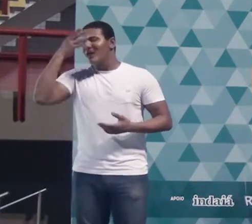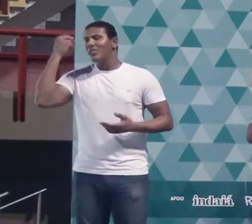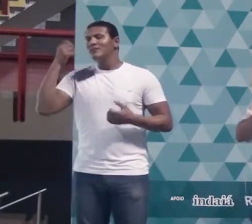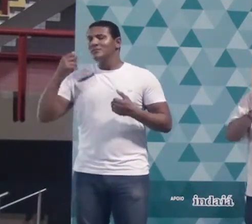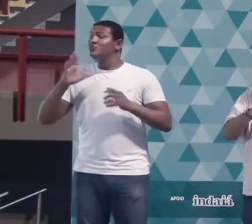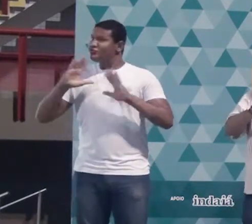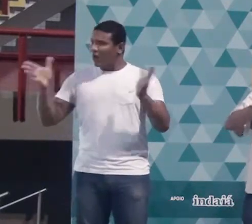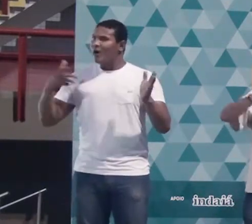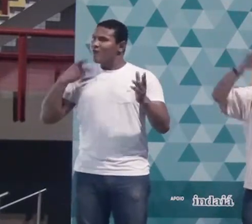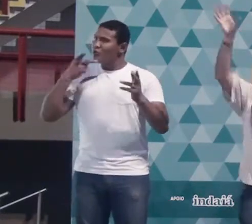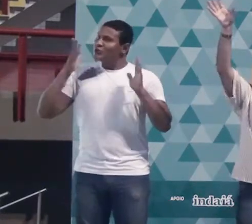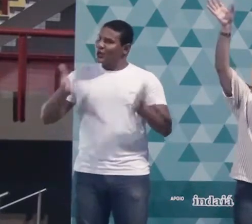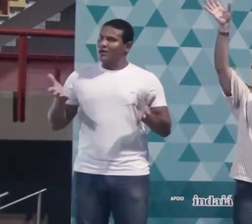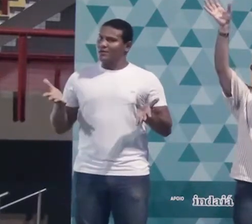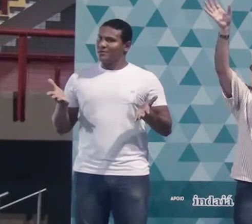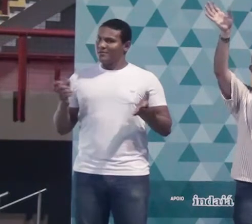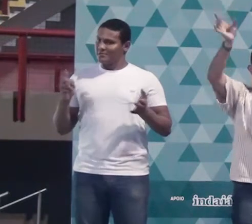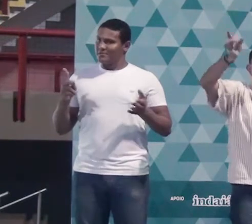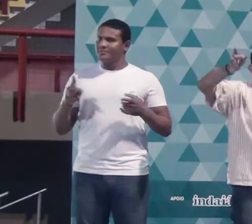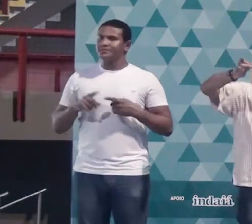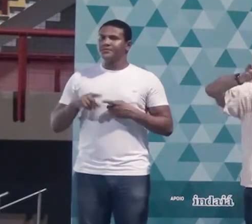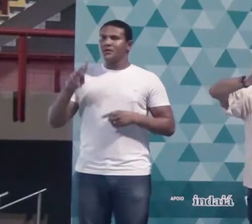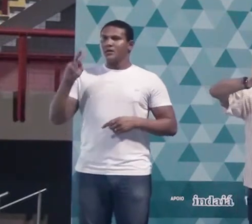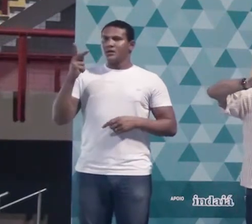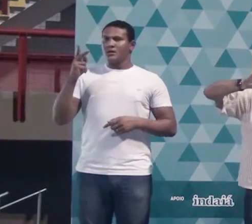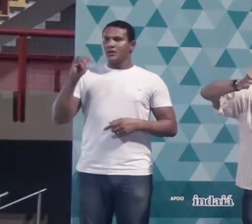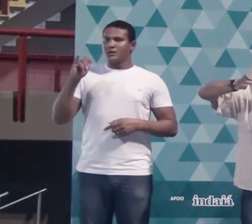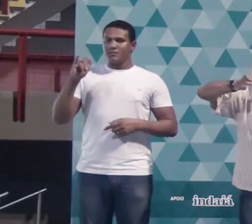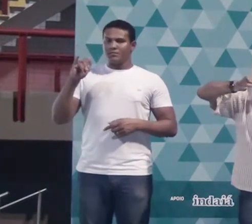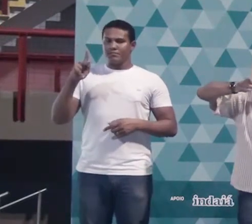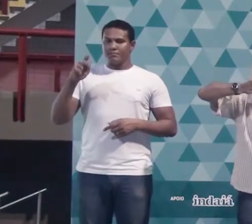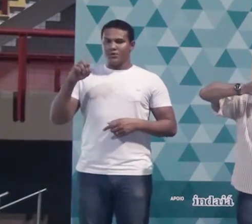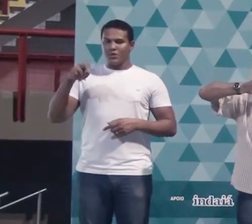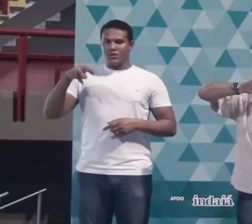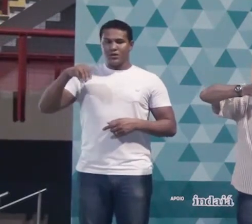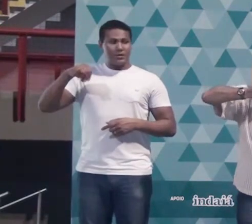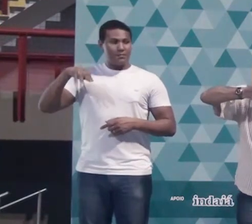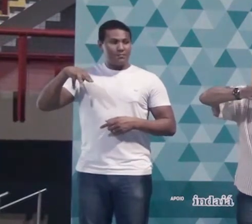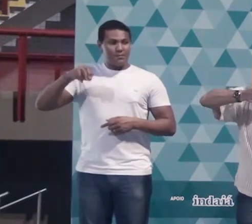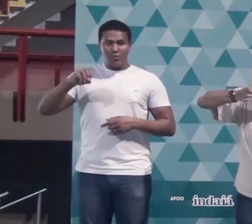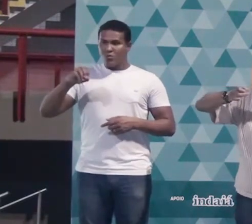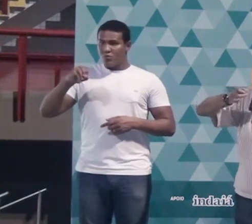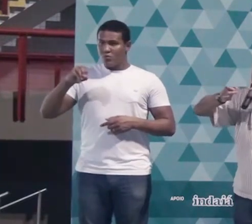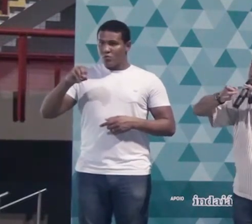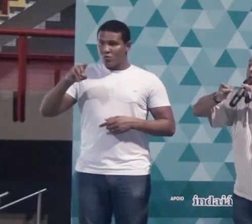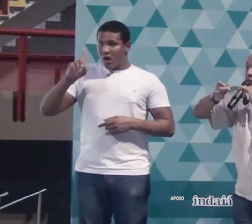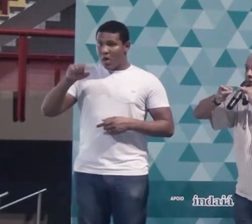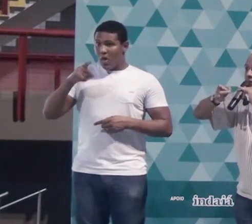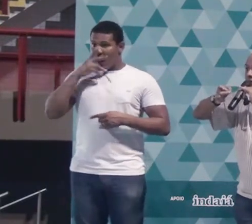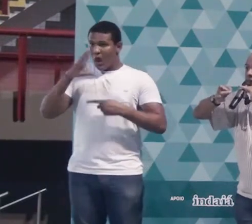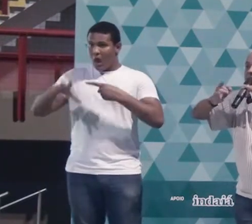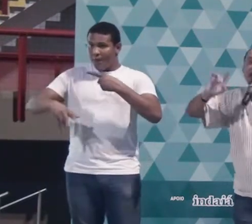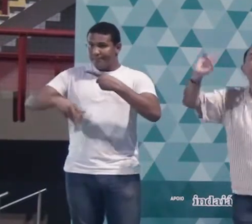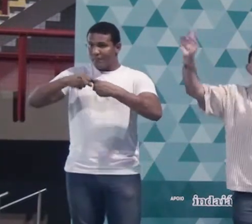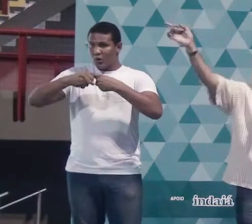ouviu. Hipônimo, palavra de sentido